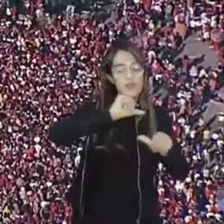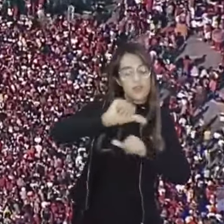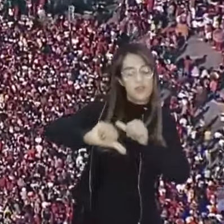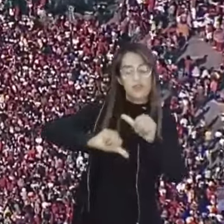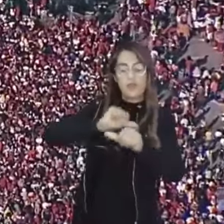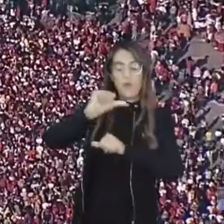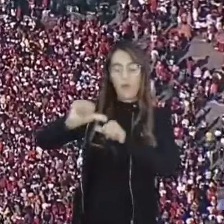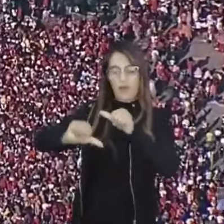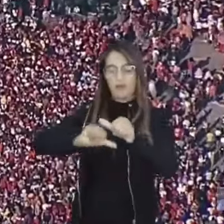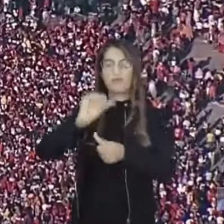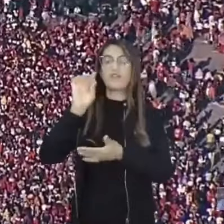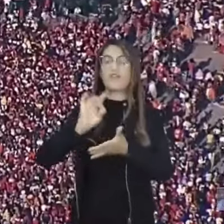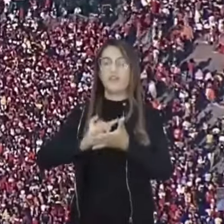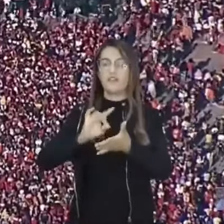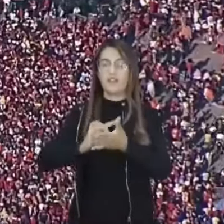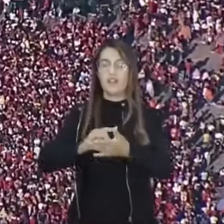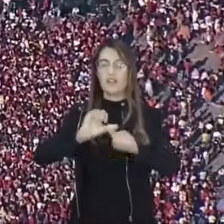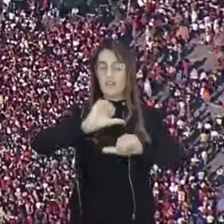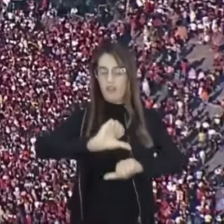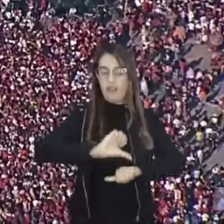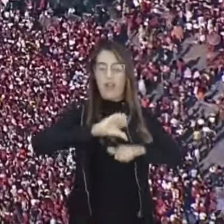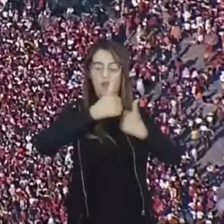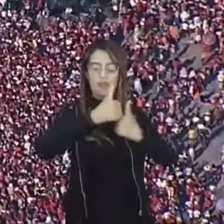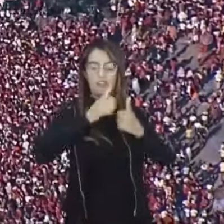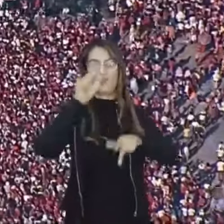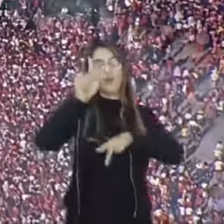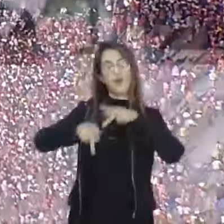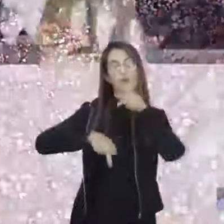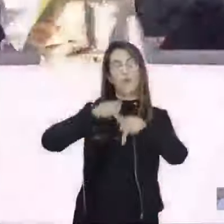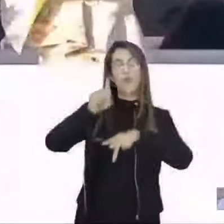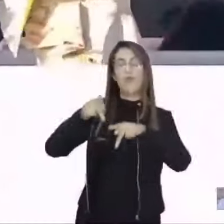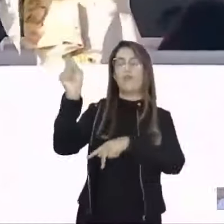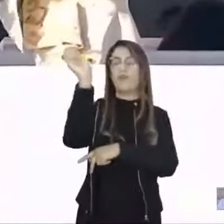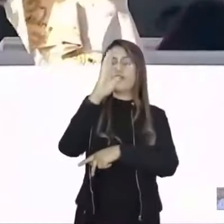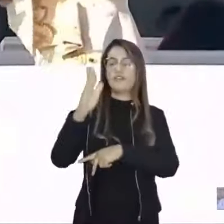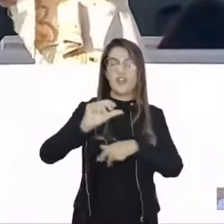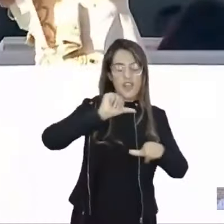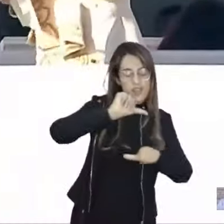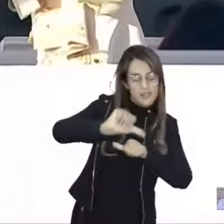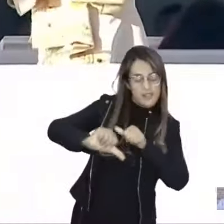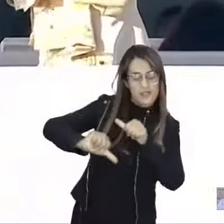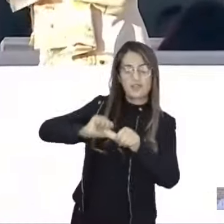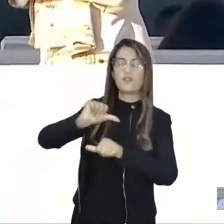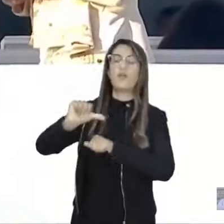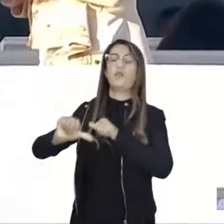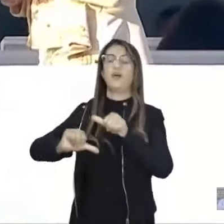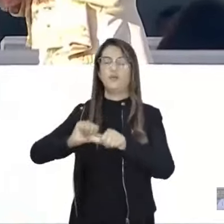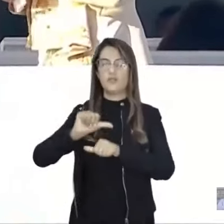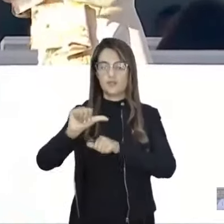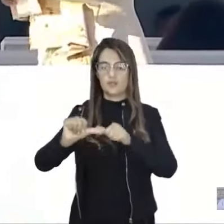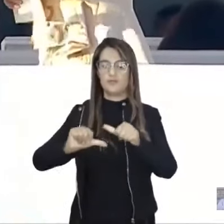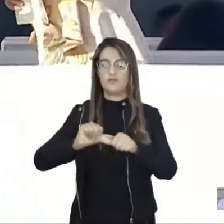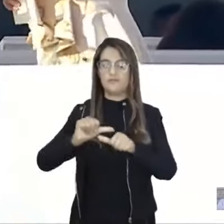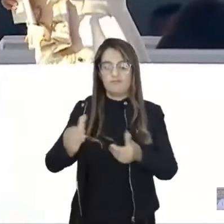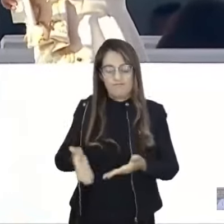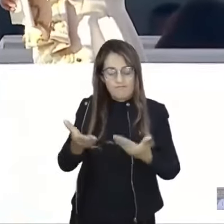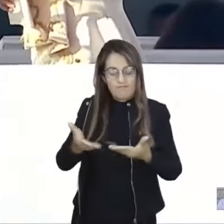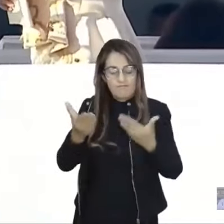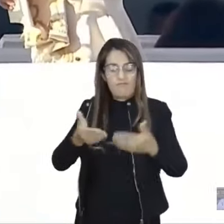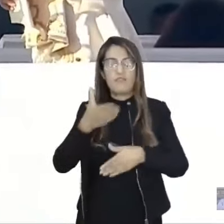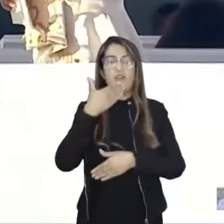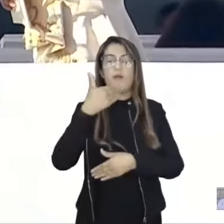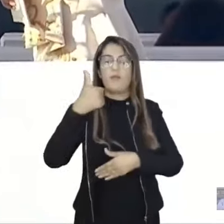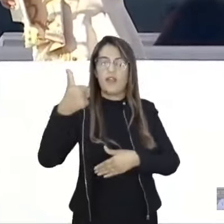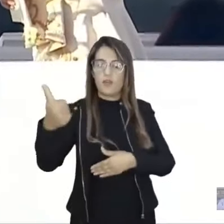e a autoestima do povo brasileiro, e recuperamos. de investir para melhorar as condições de vida de quem